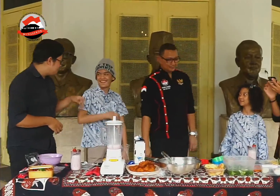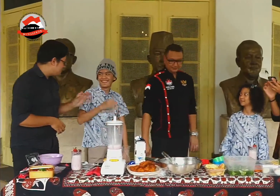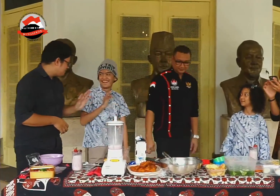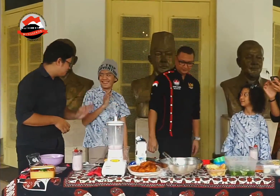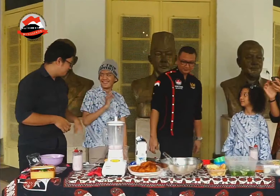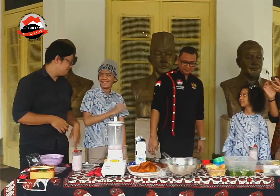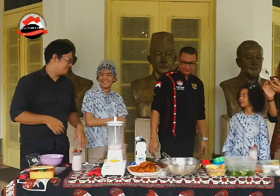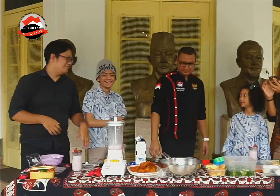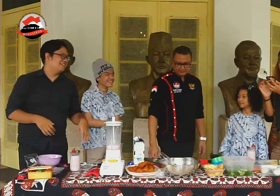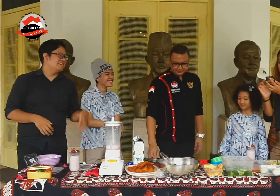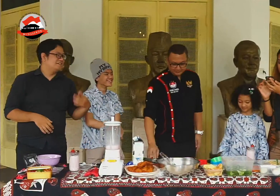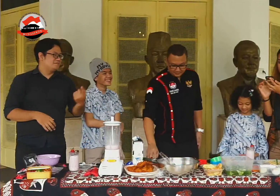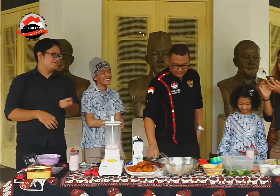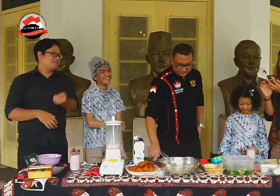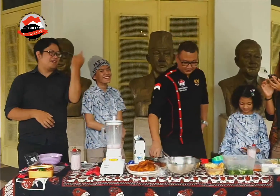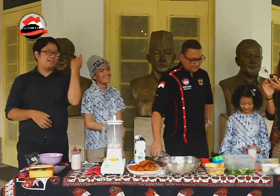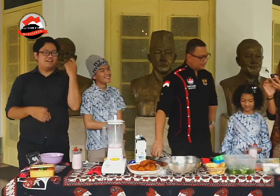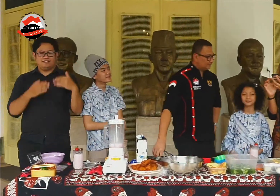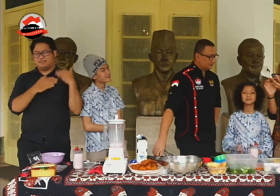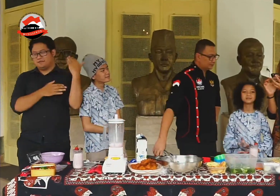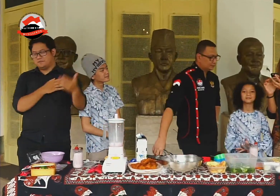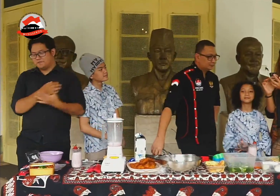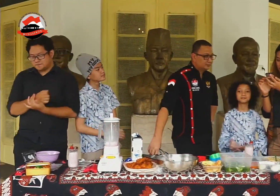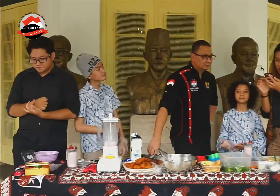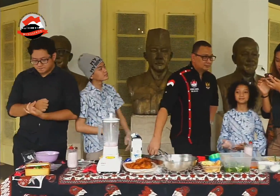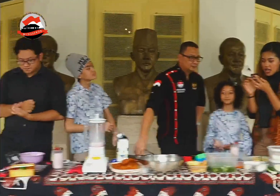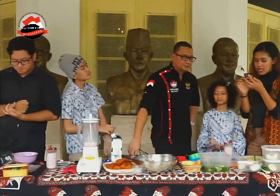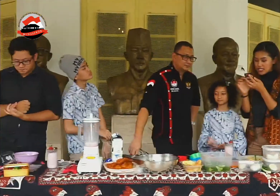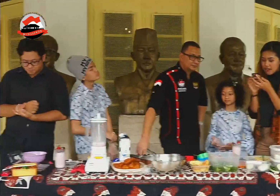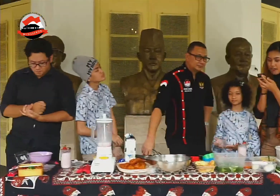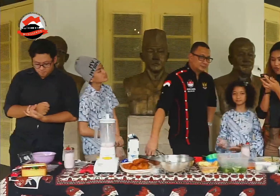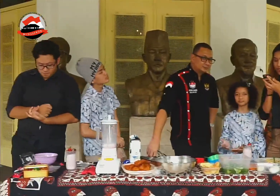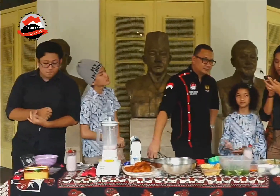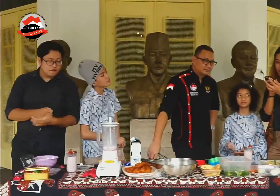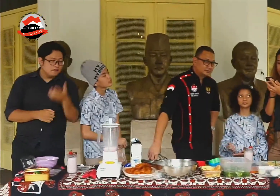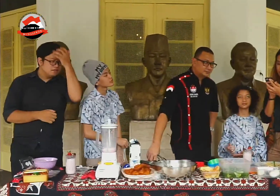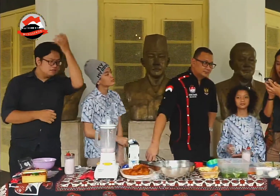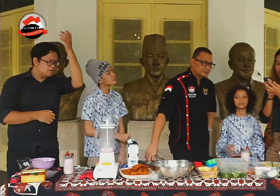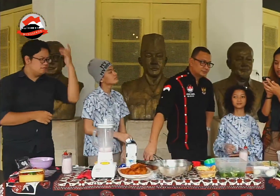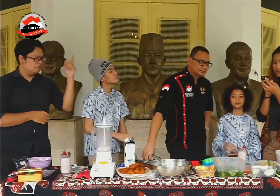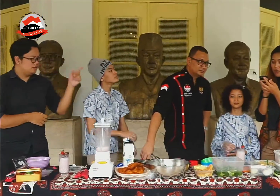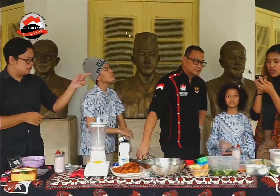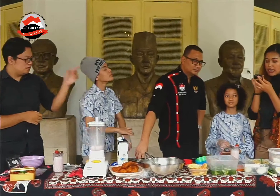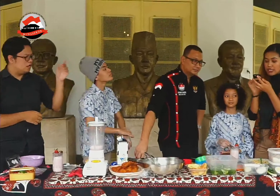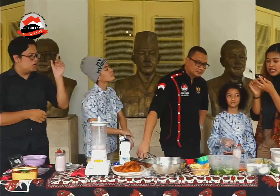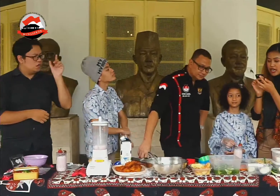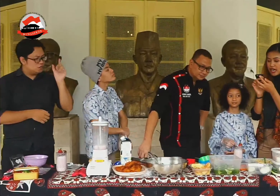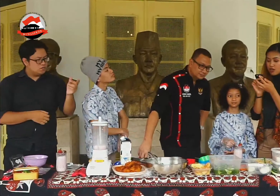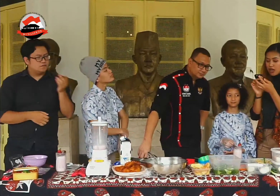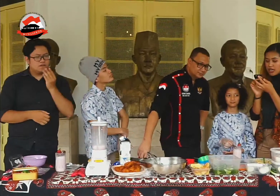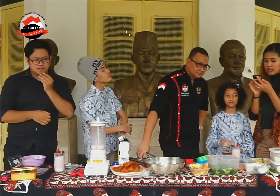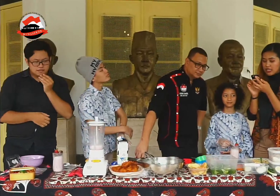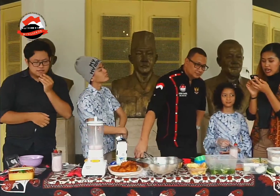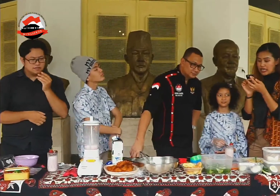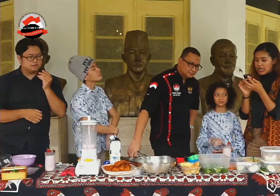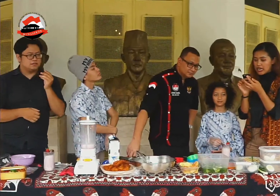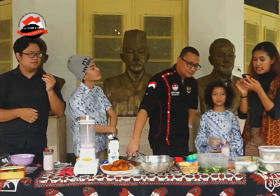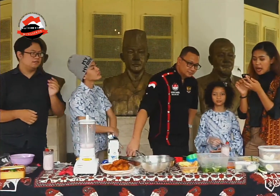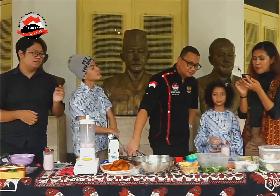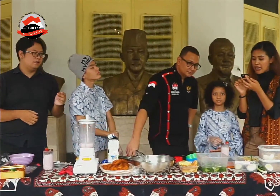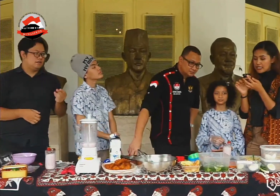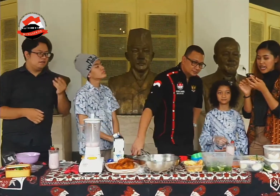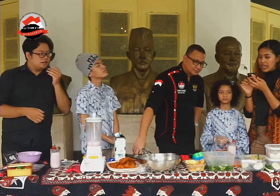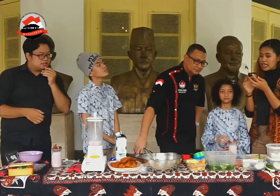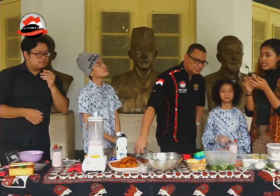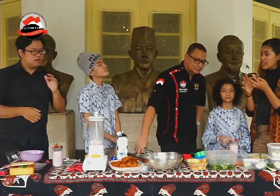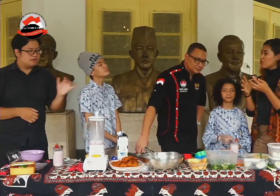okay. Pertanyaan selanjutnya, chef. Yes. Chef, untuk nasi yang kandungannya setara dengan nasi